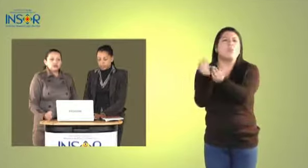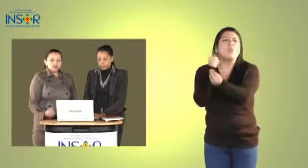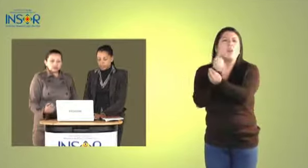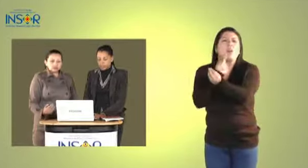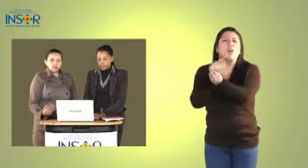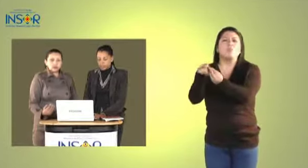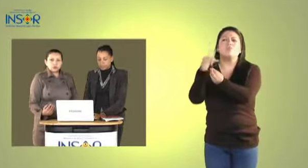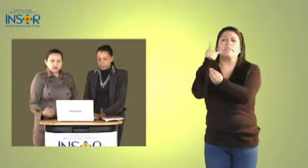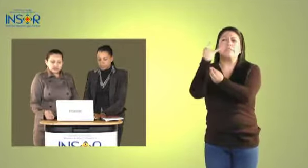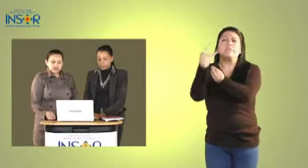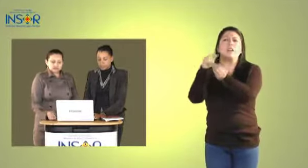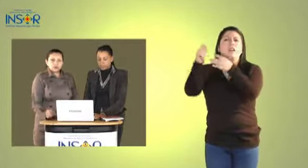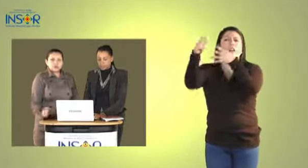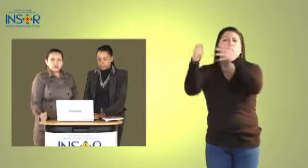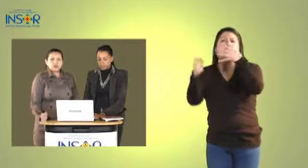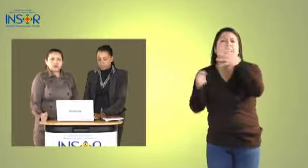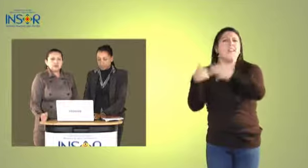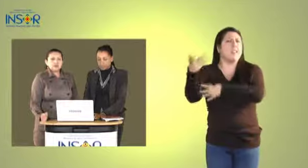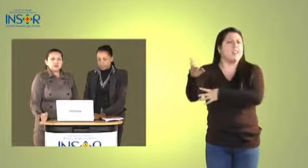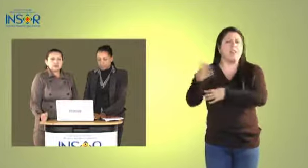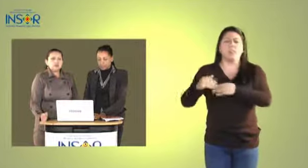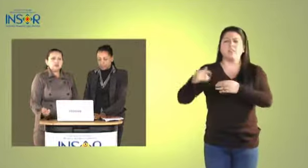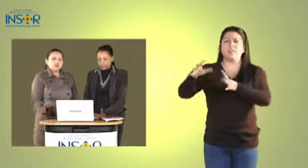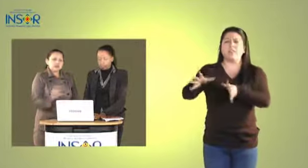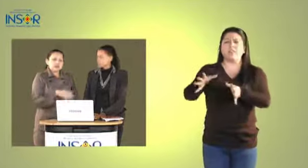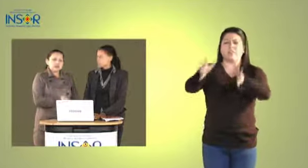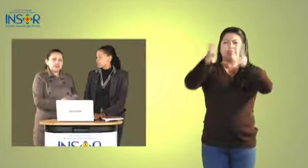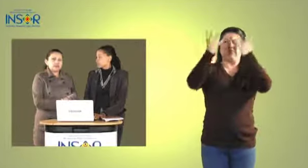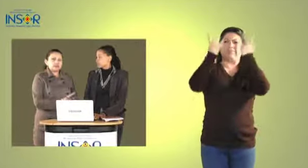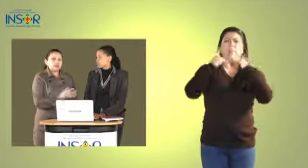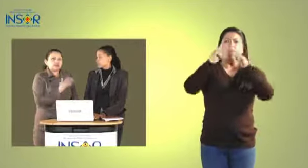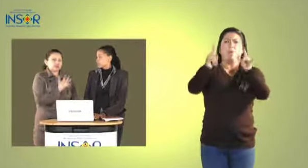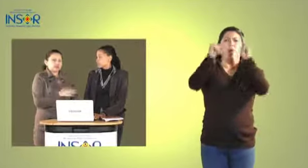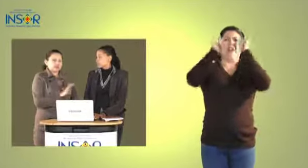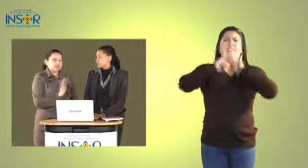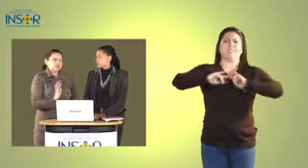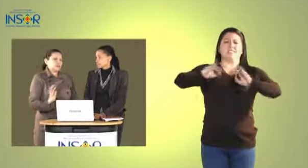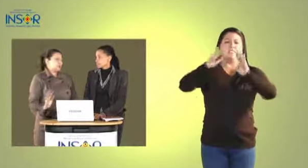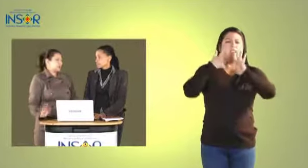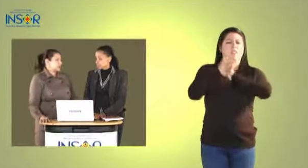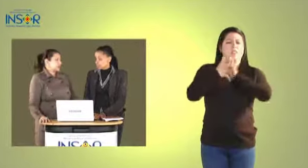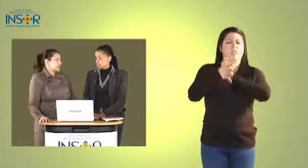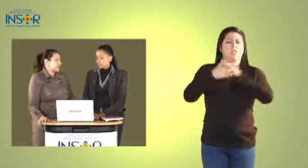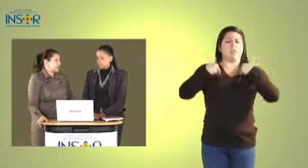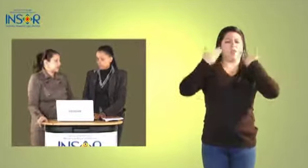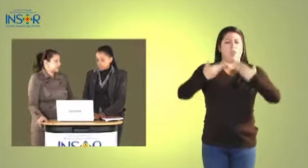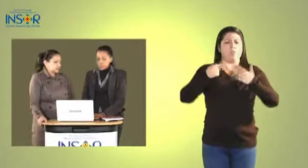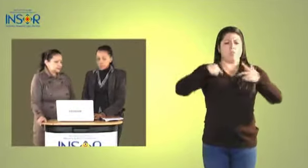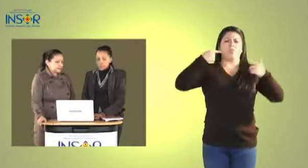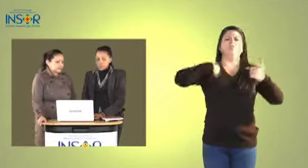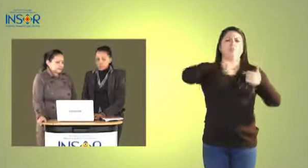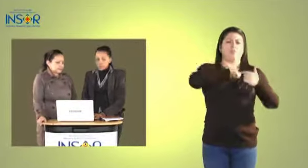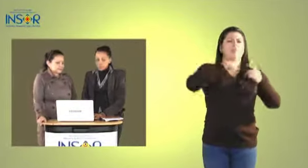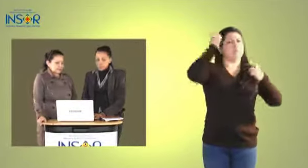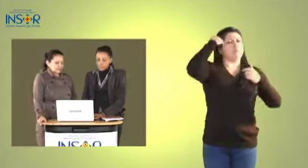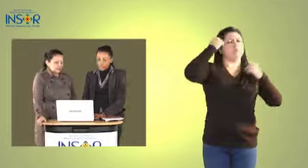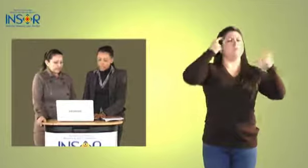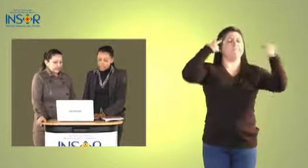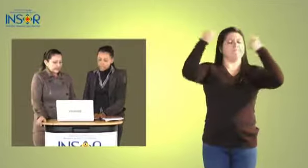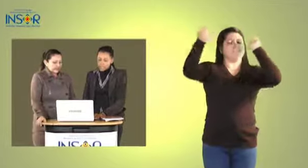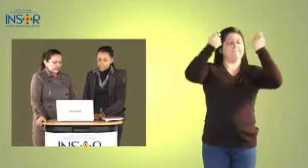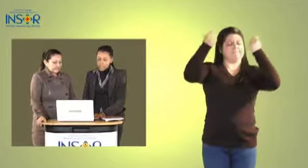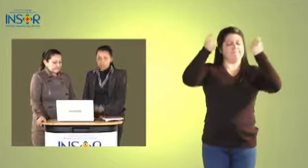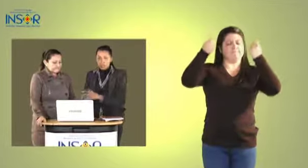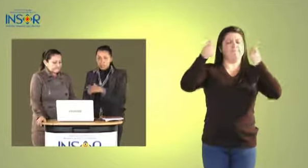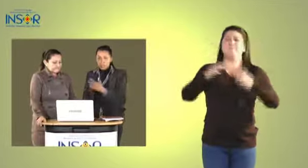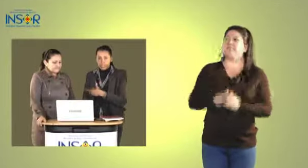sus intereses y sus formas de procesamiento de la información, nos van a dar herramientas para que nosotros generemos nuestras propias estrategias. Muy bien. Gracias